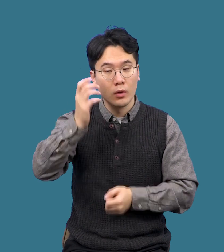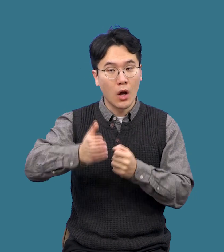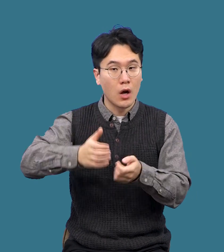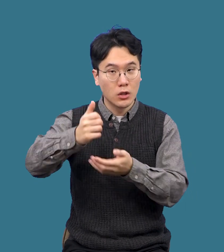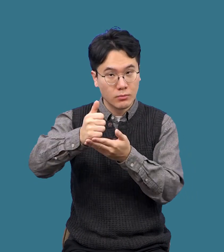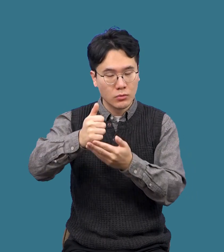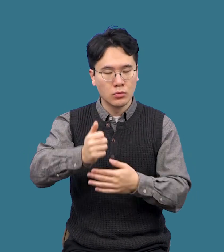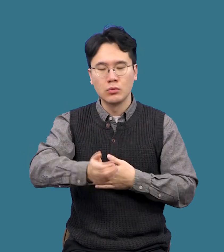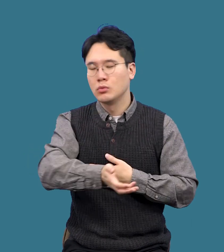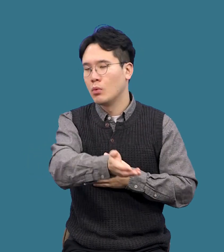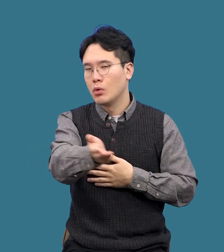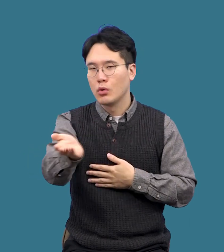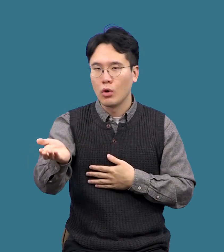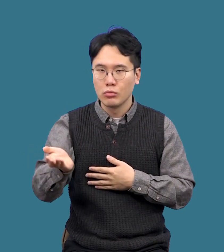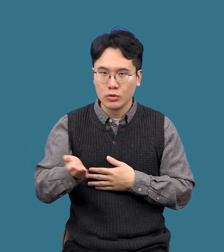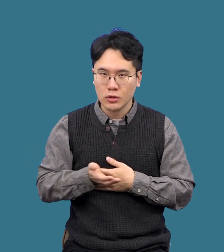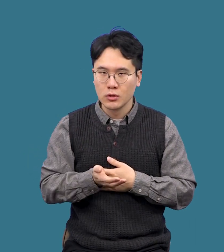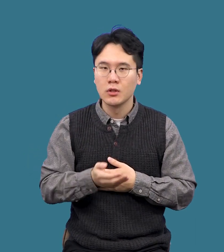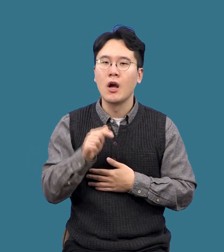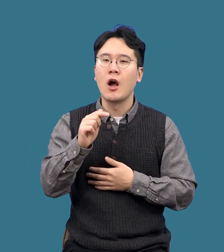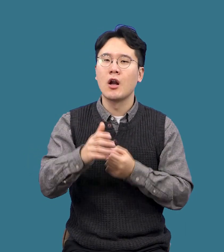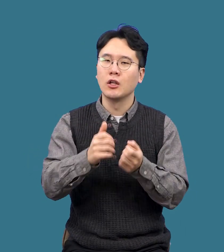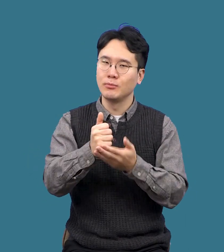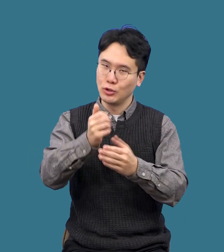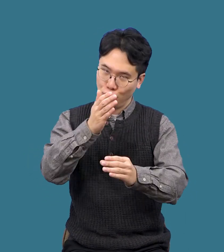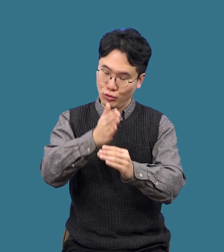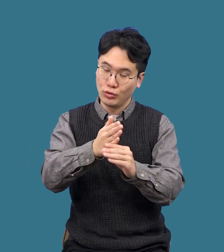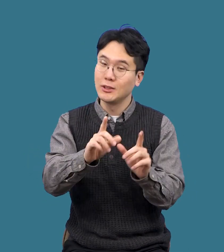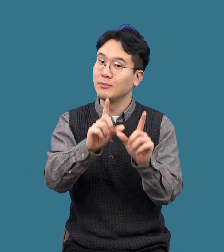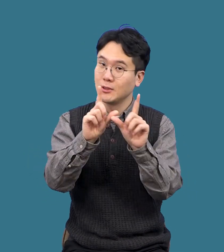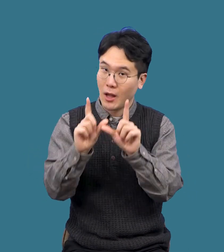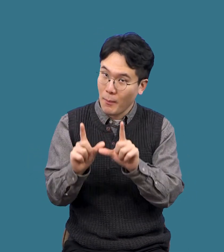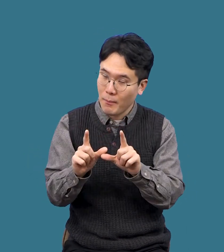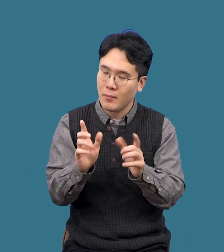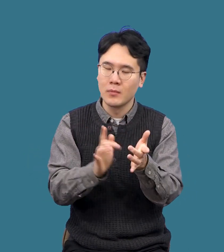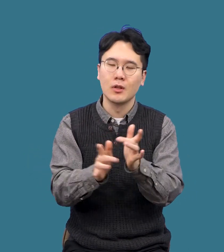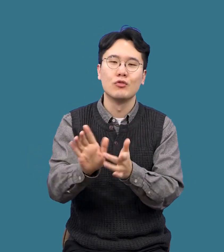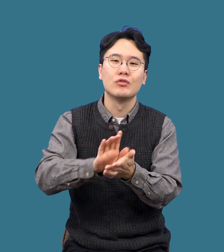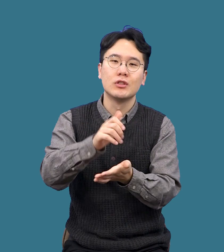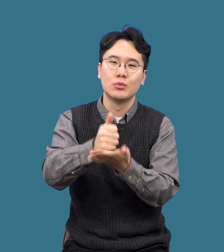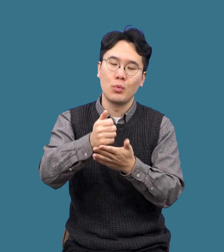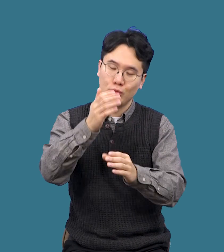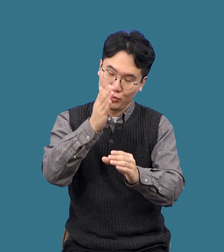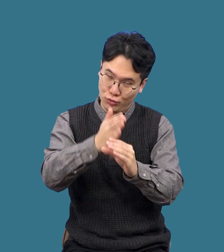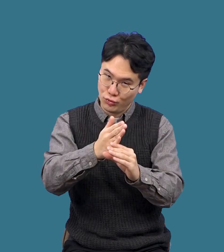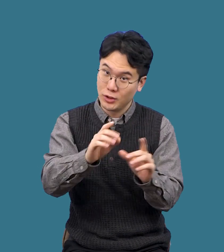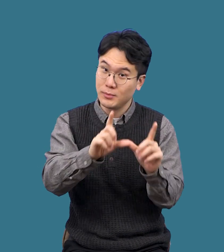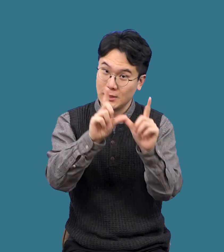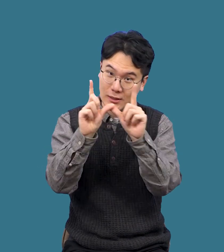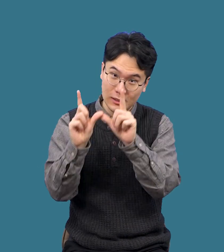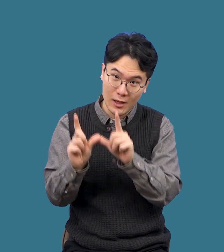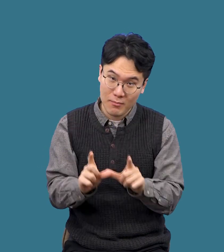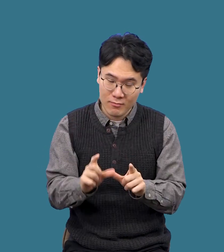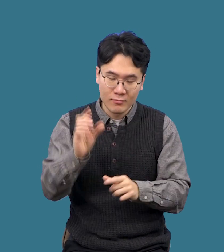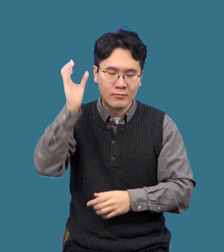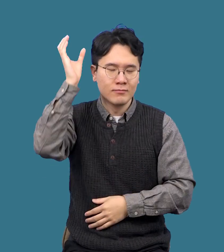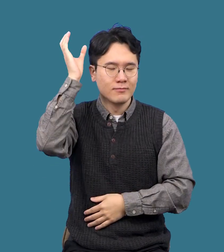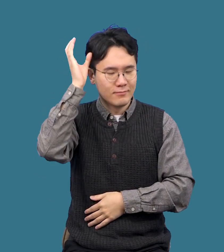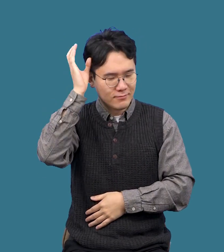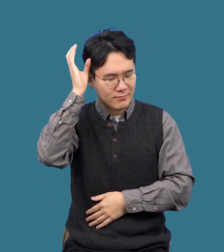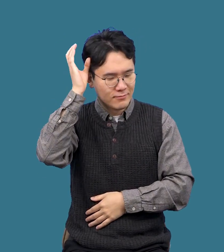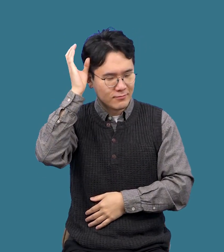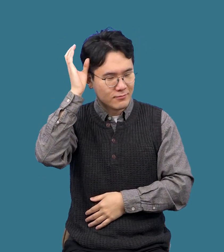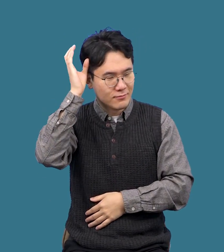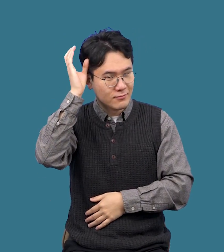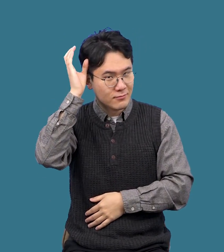우리가 하나님 중심의 삶, 예수 그리스도 중심의 삶을 살 것을 기대하실까요?